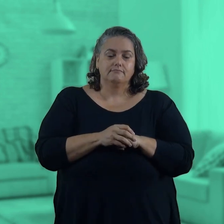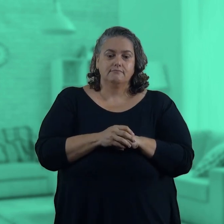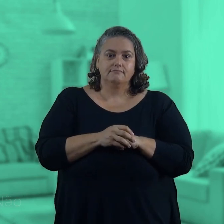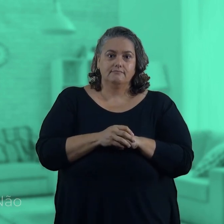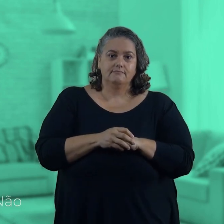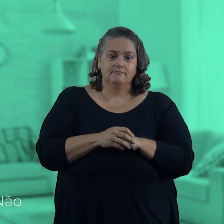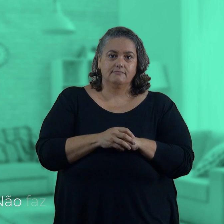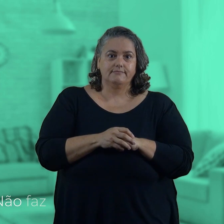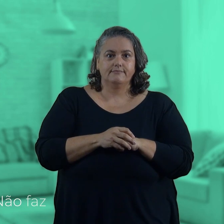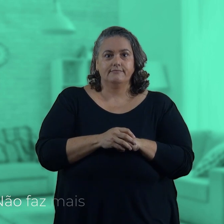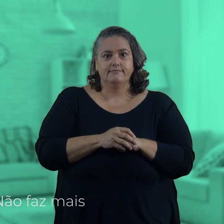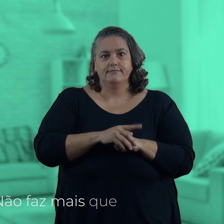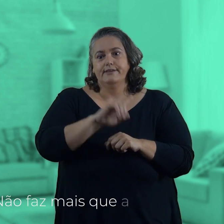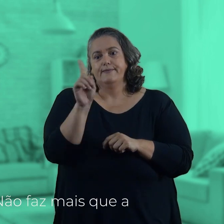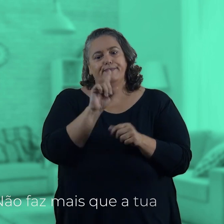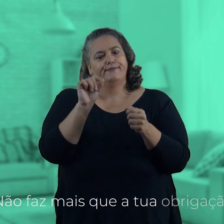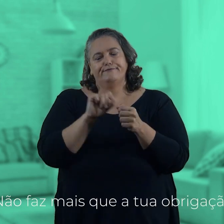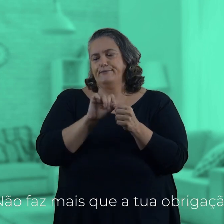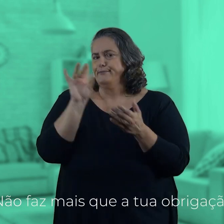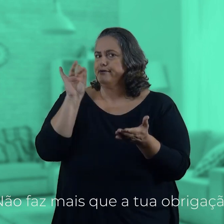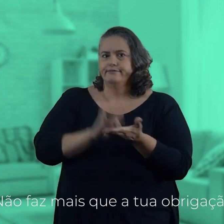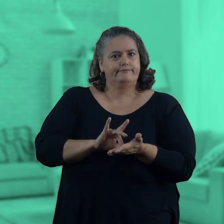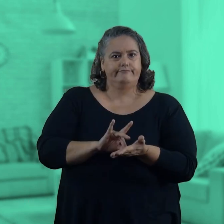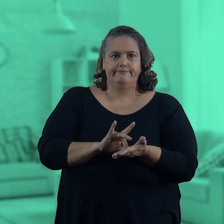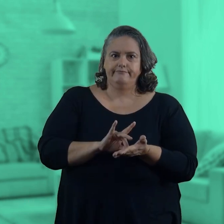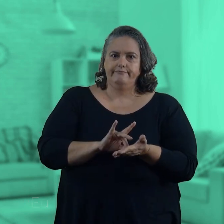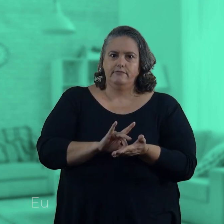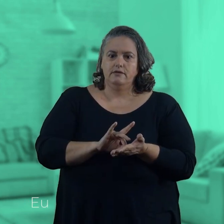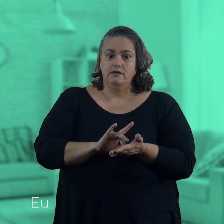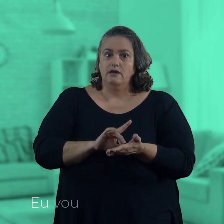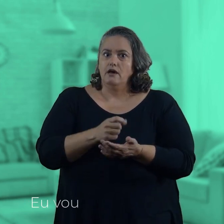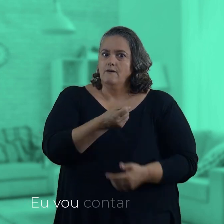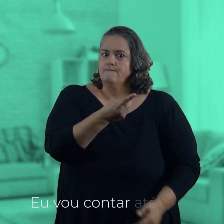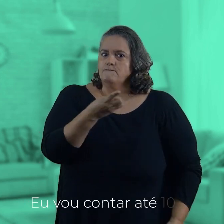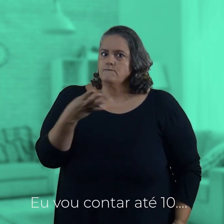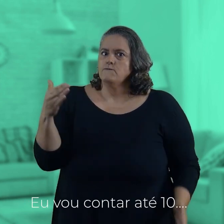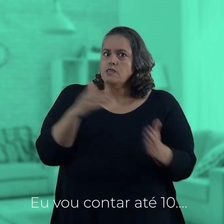Não faz mais que a tua obrigação. Eu vou contar até dez.